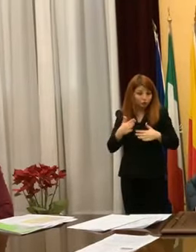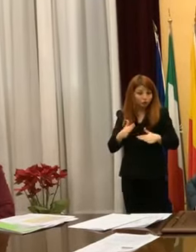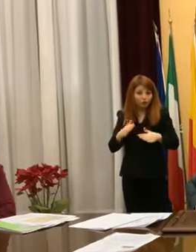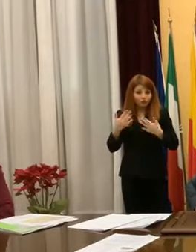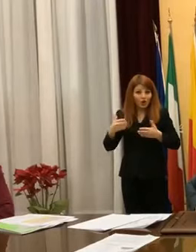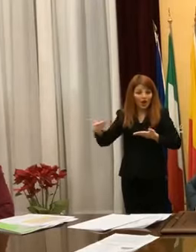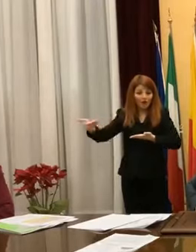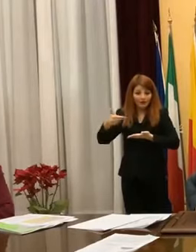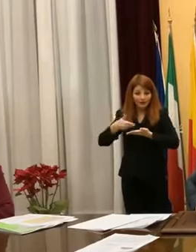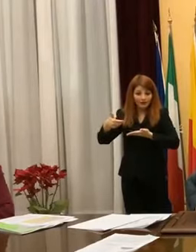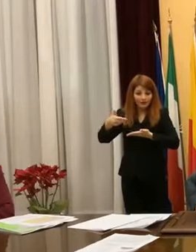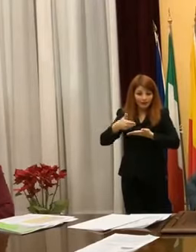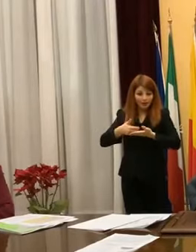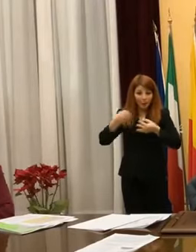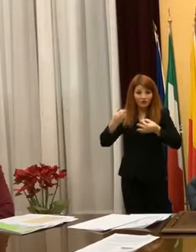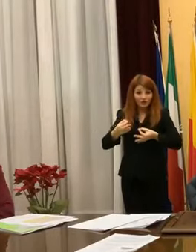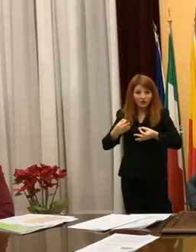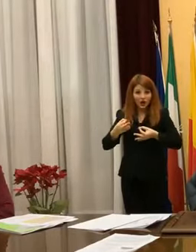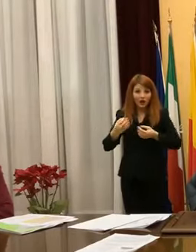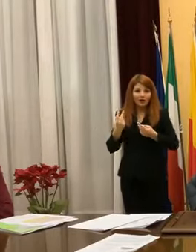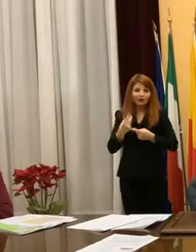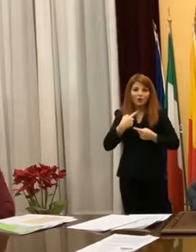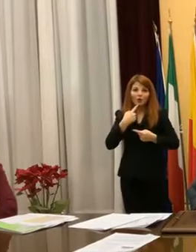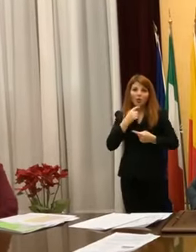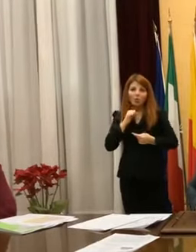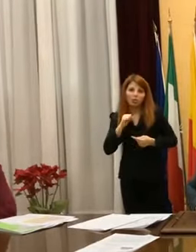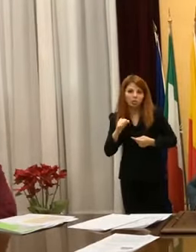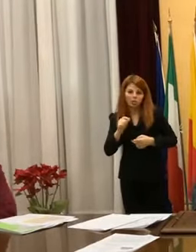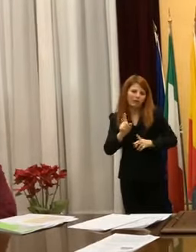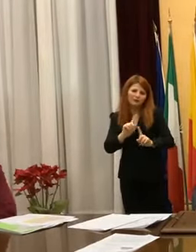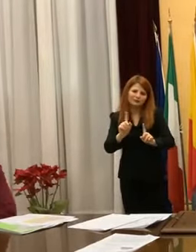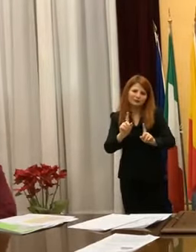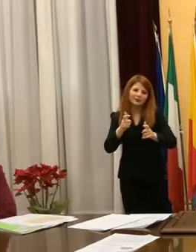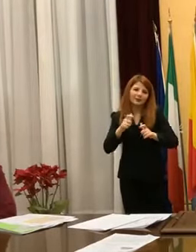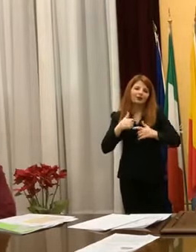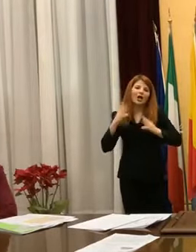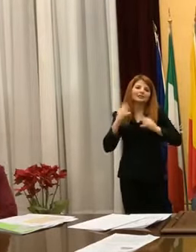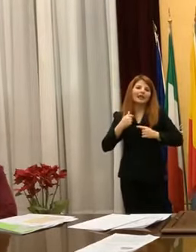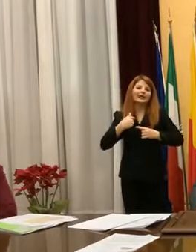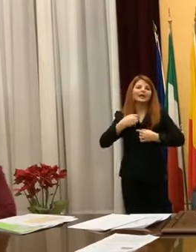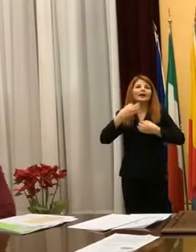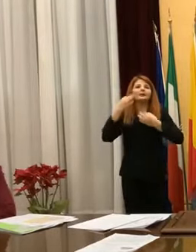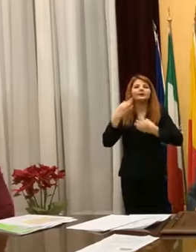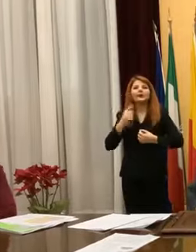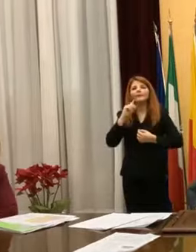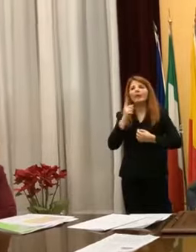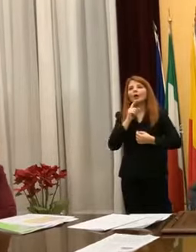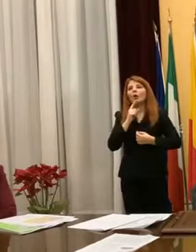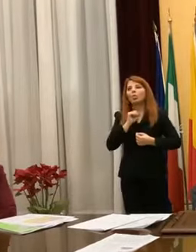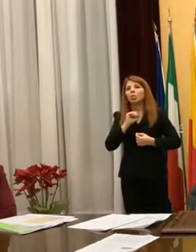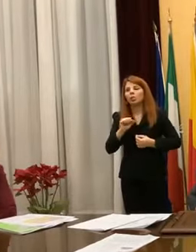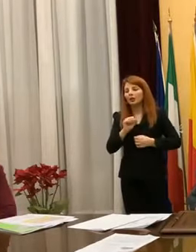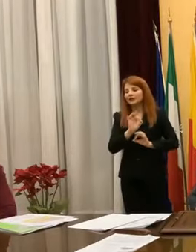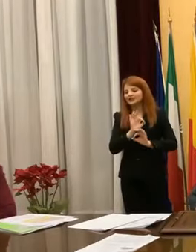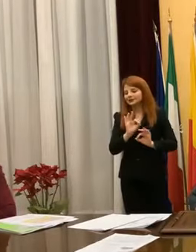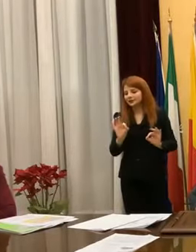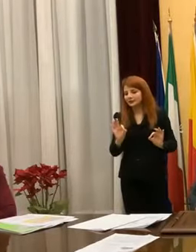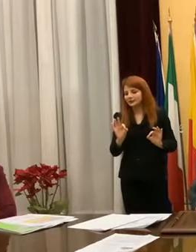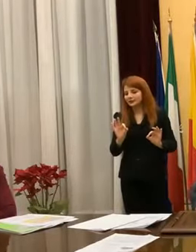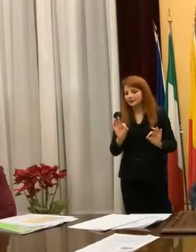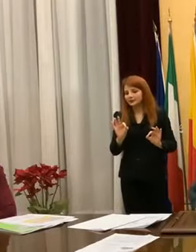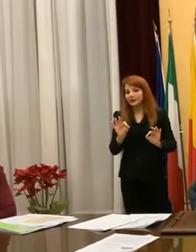non so come rispondere. Non ti faccio una pernacchia, perché stasera mi sono promesso di non farti una pernacchia. Ecco, e non te la faccio. Va bene?